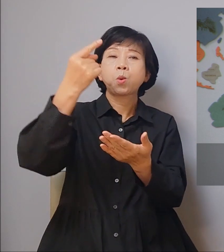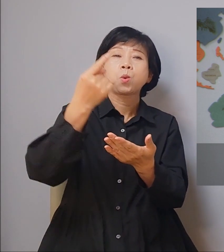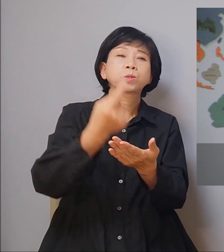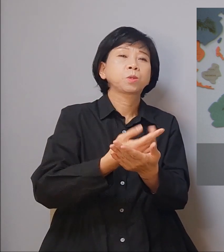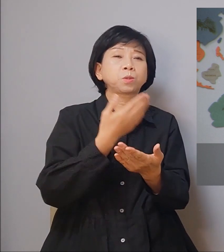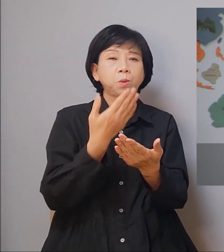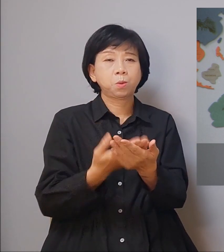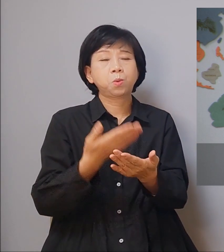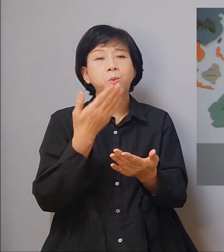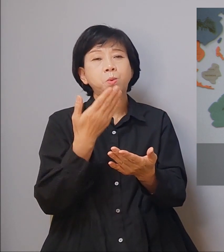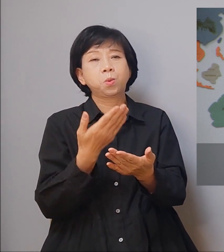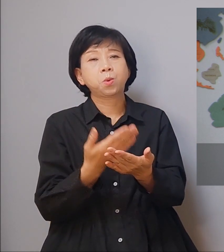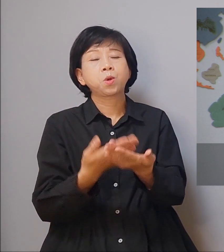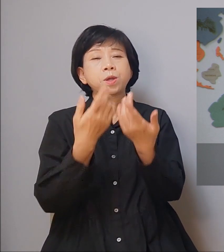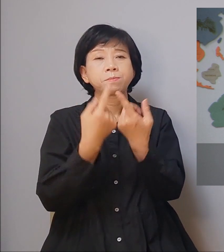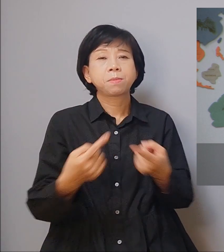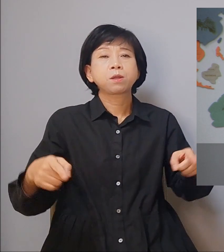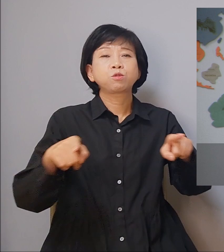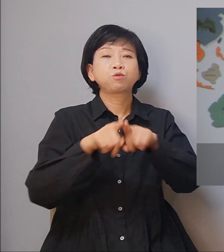예수님 오소서.